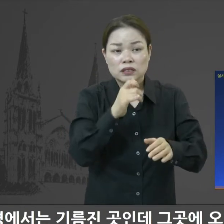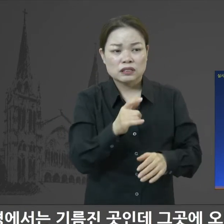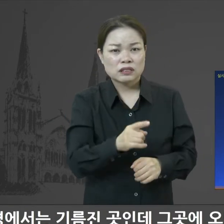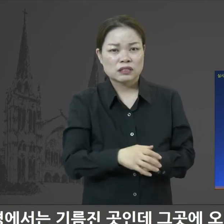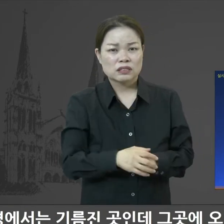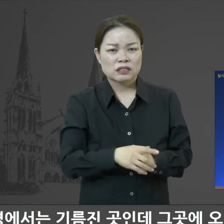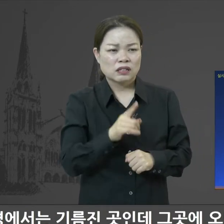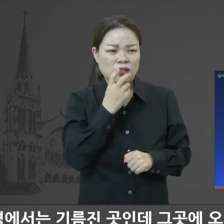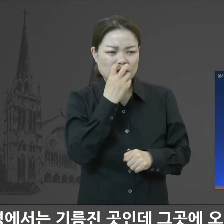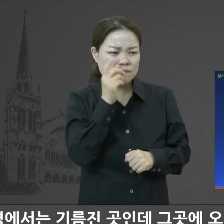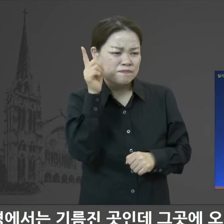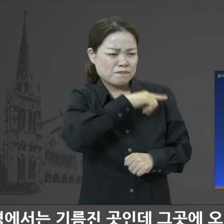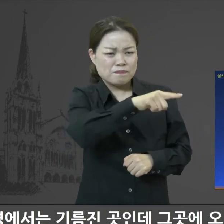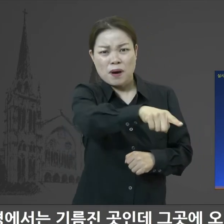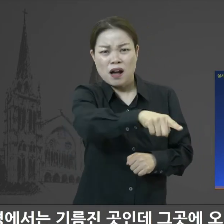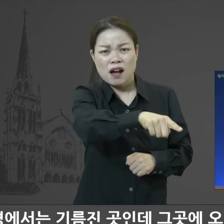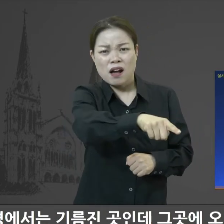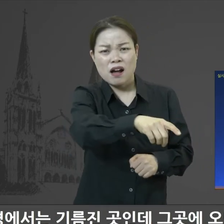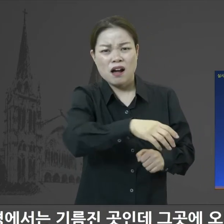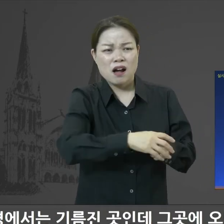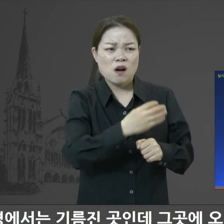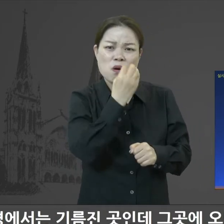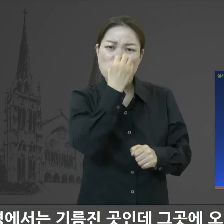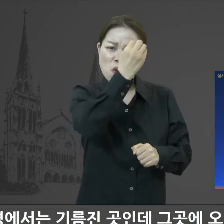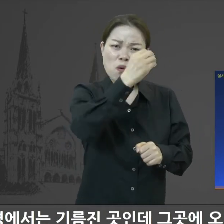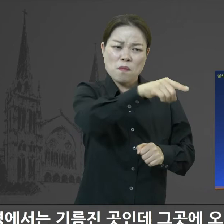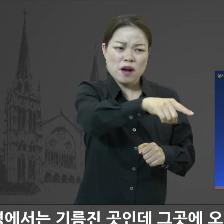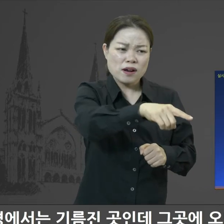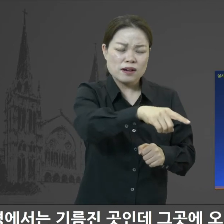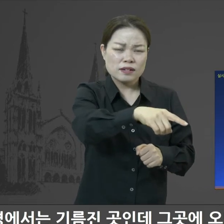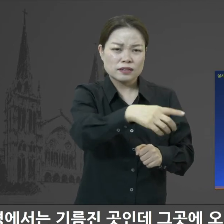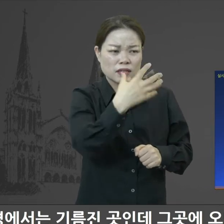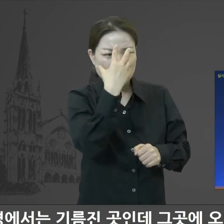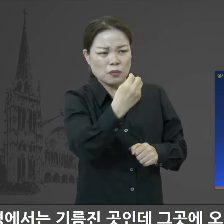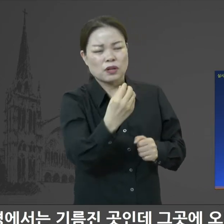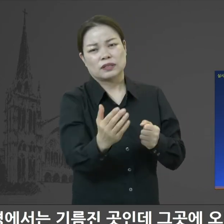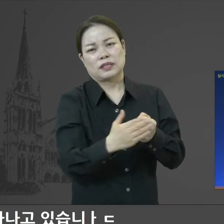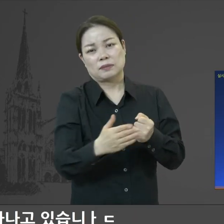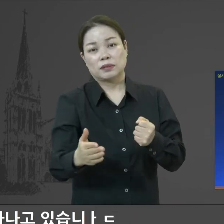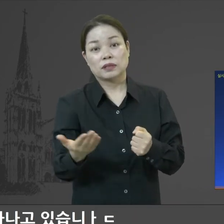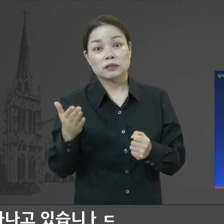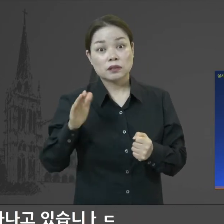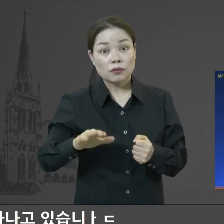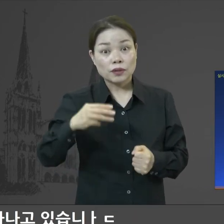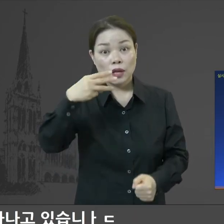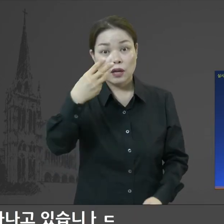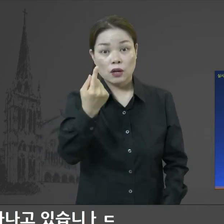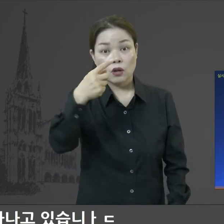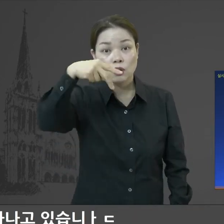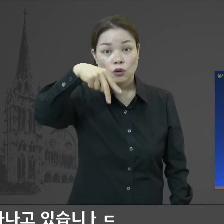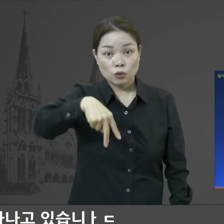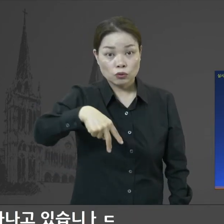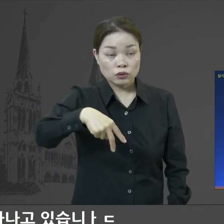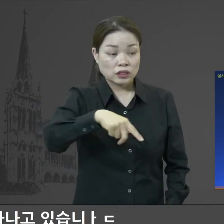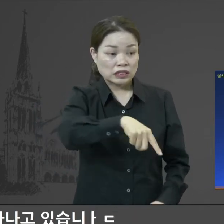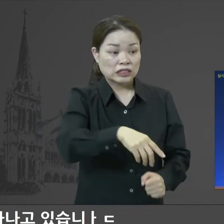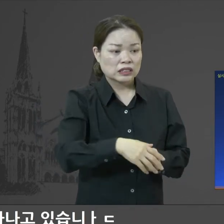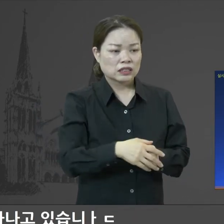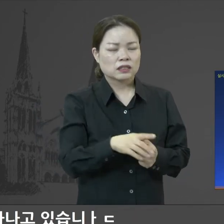얼마나 패역한지, 그들이 얼마나 오만한지를 봤을 것이기 때문입니다. 그런데 롯은 거기에